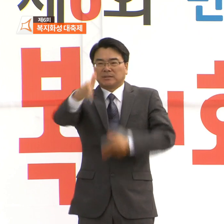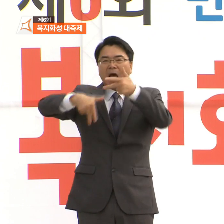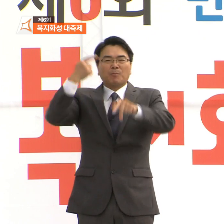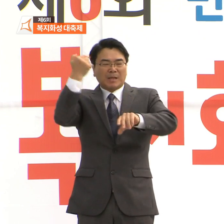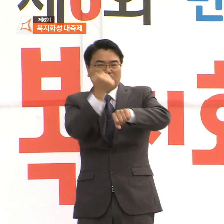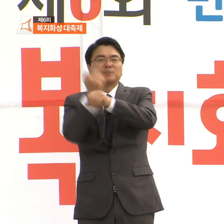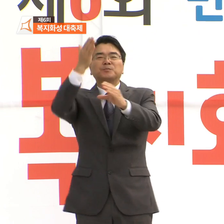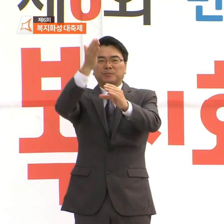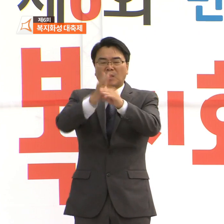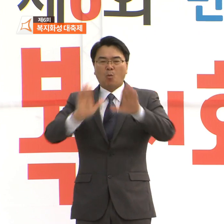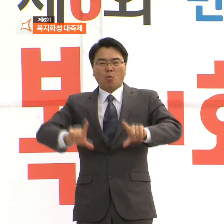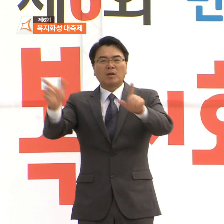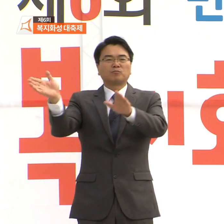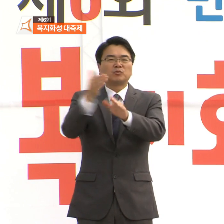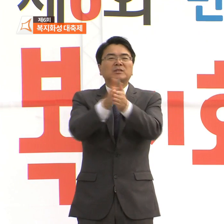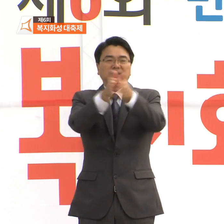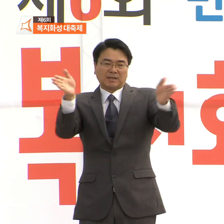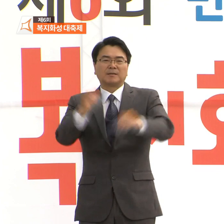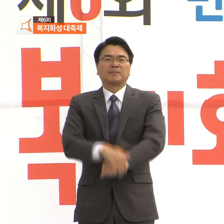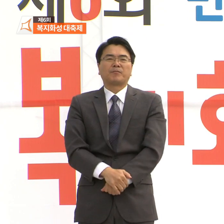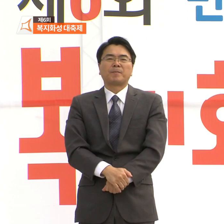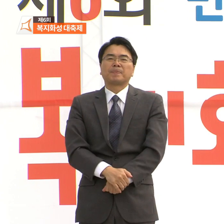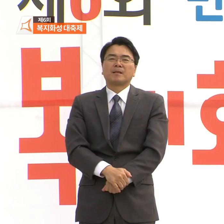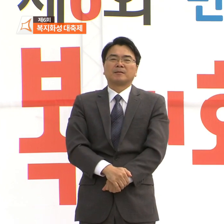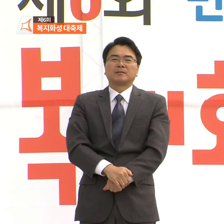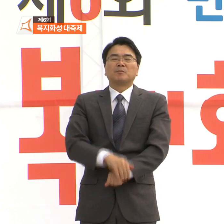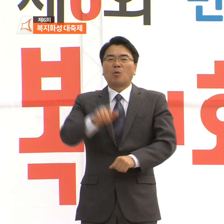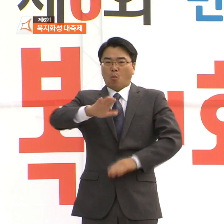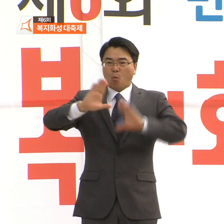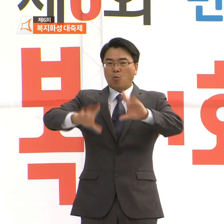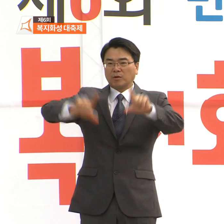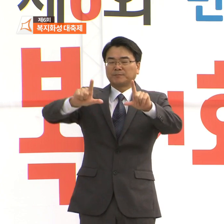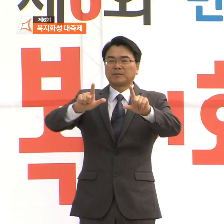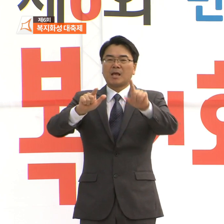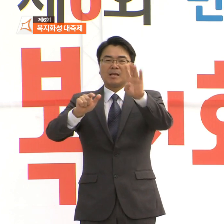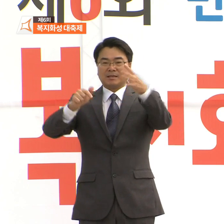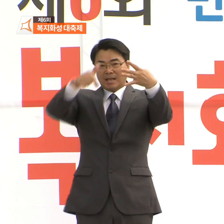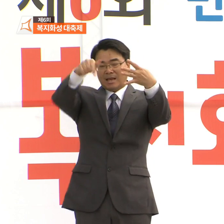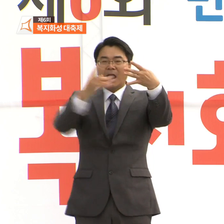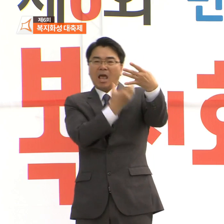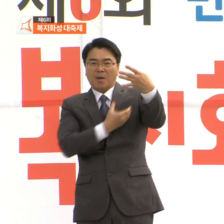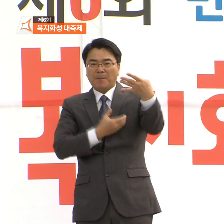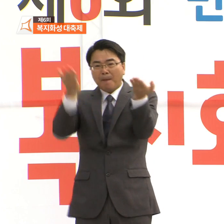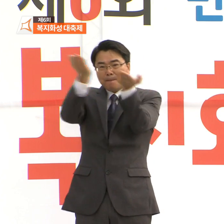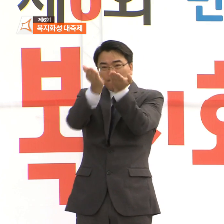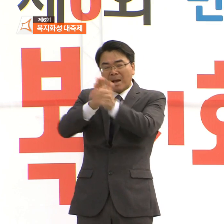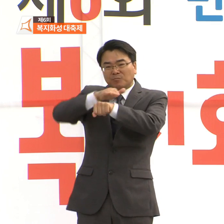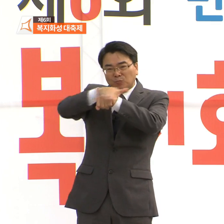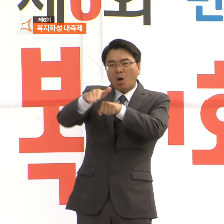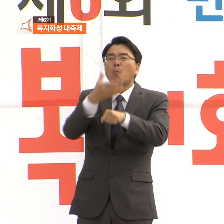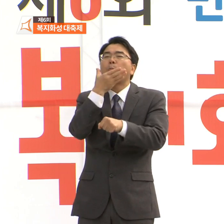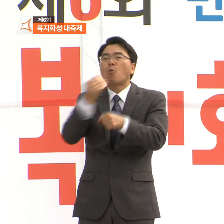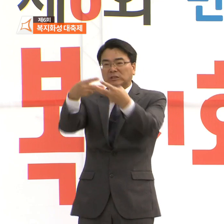좀 연차적으로 금년도부터 시행을 했어요. 일단은 금년도에는 4개 읍에 맞춤형 복지팀을 신설을